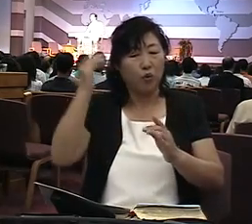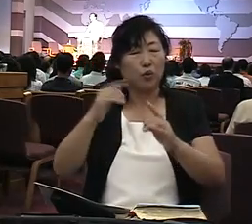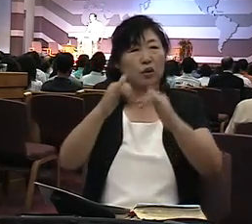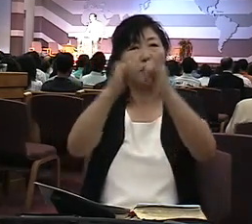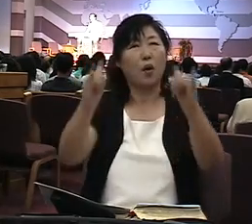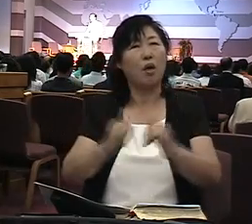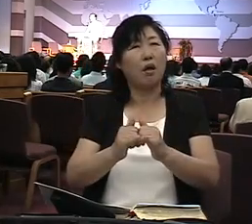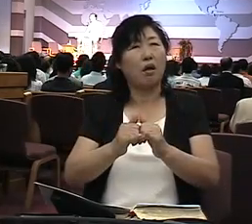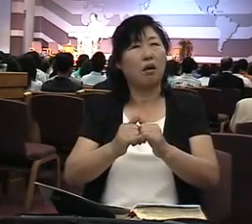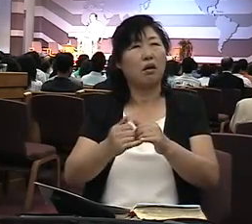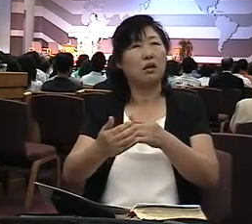못했구나.